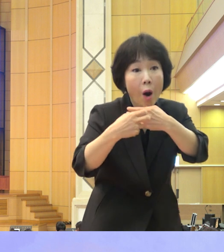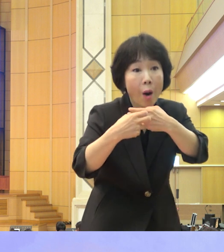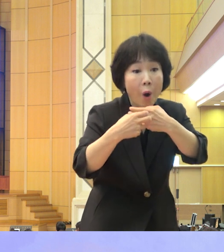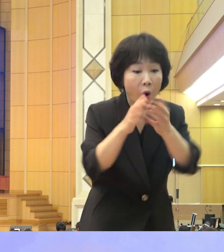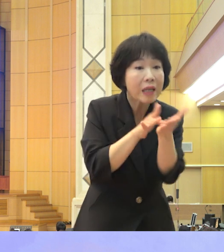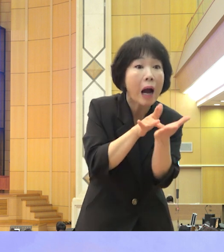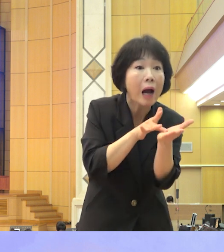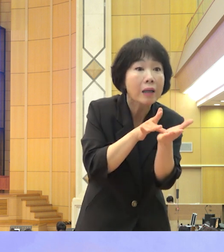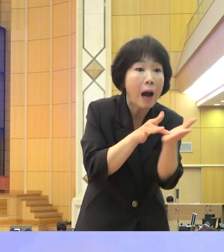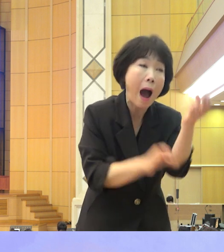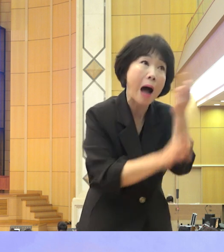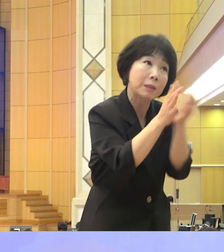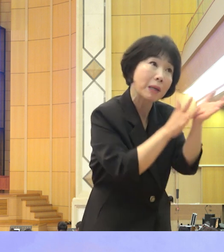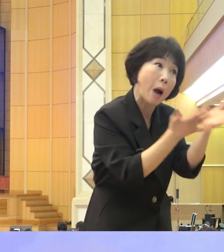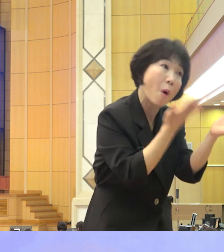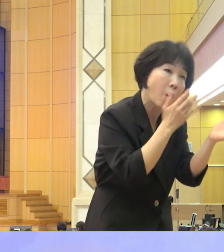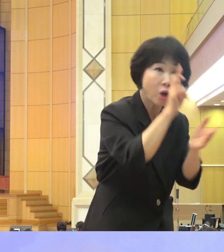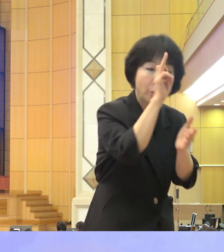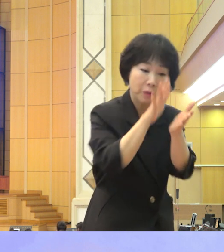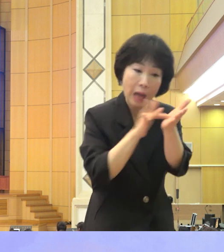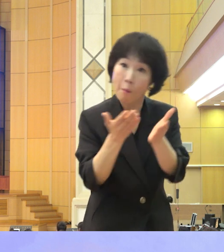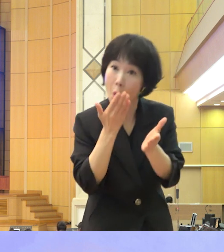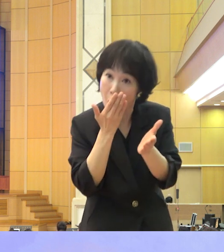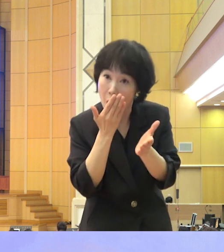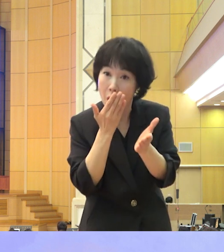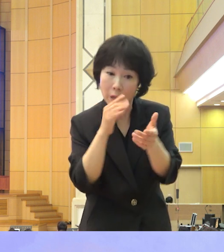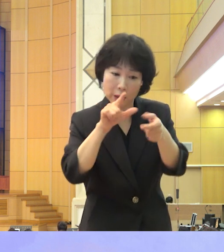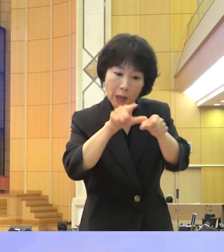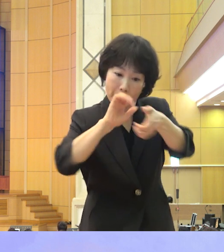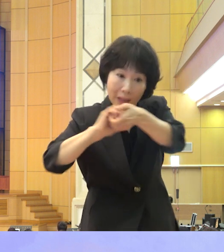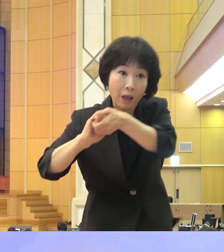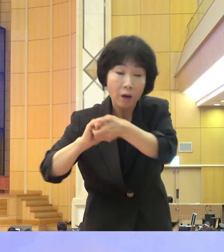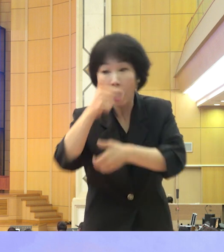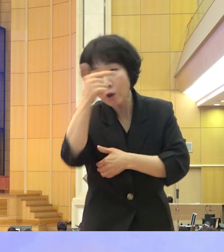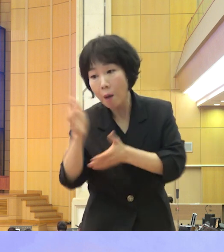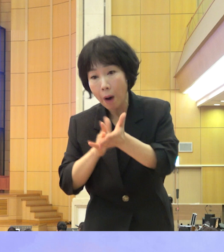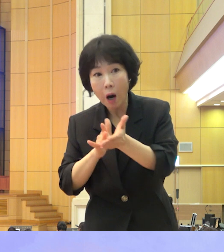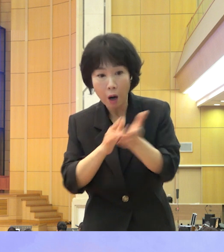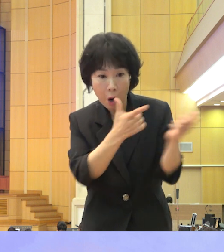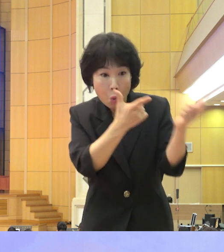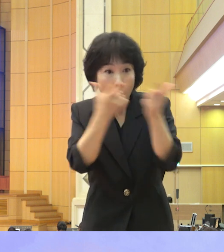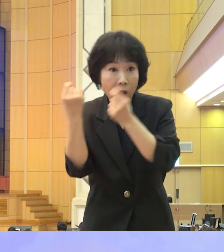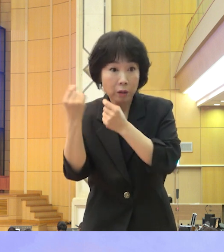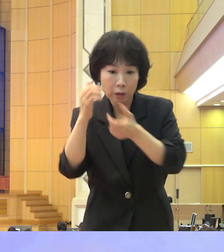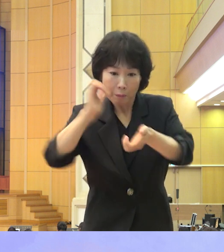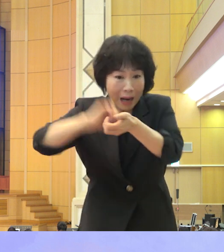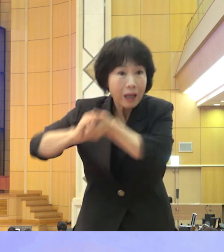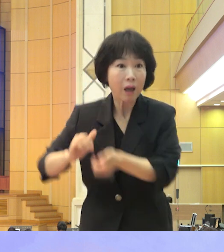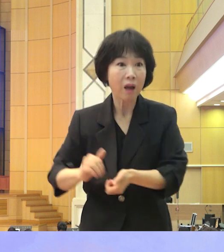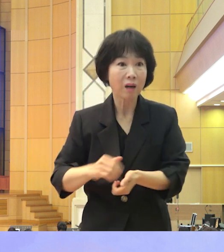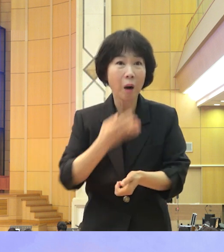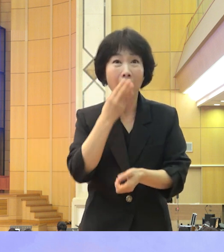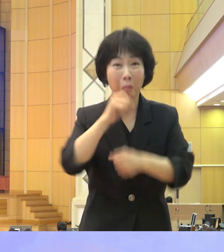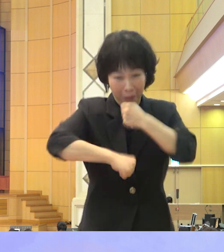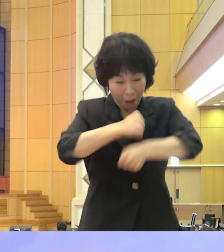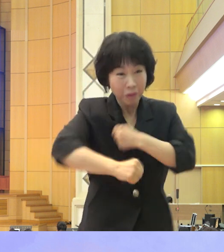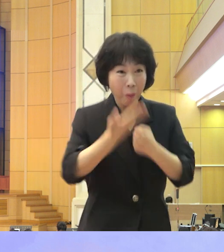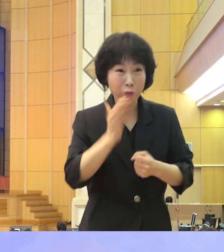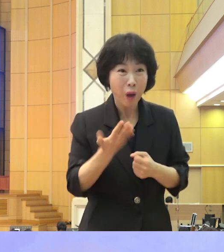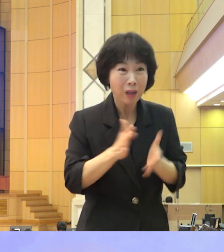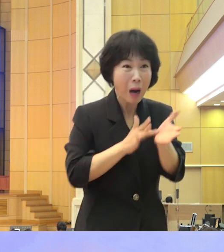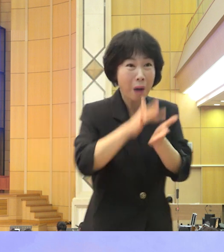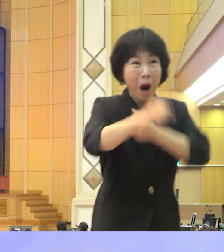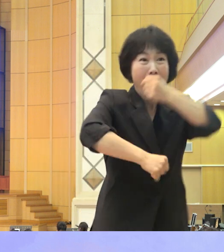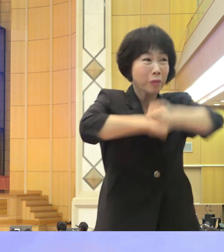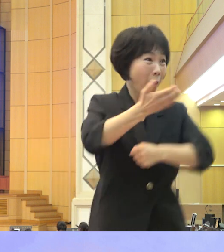아침에 먹는 약, 점심에 먹는 약, 저녁에 먹는 약이 다를 수가 있어요. 그래서 그 순서에